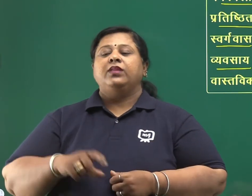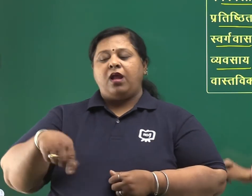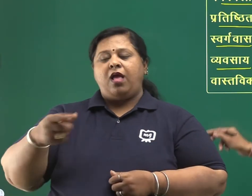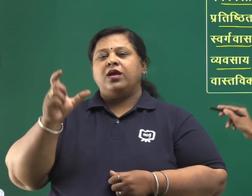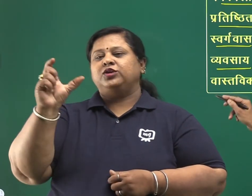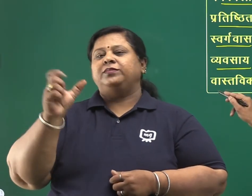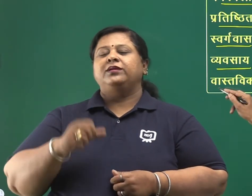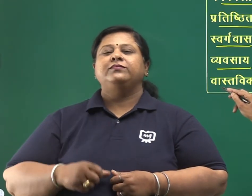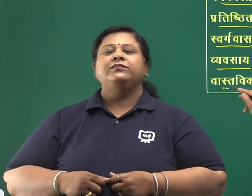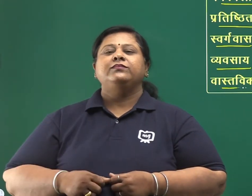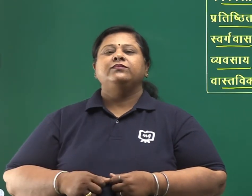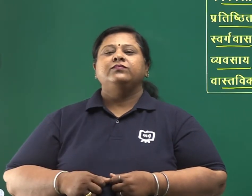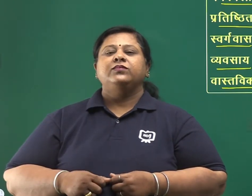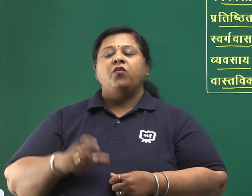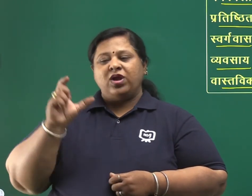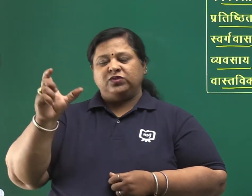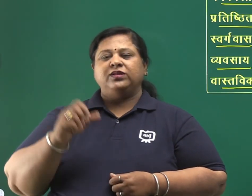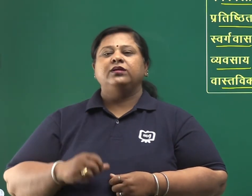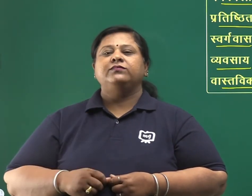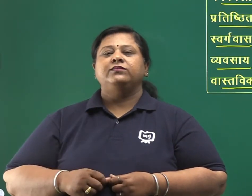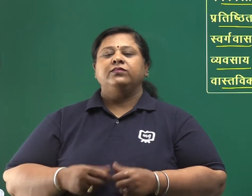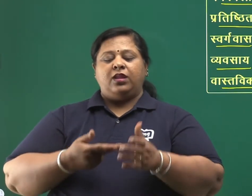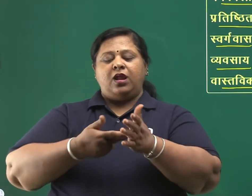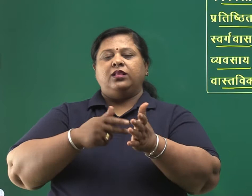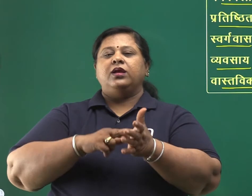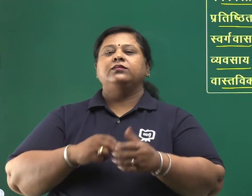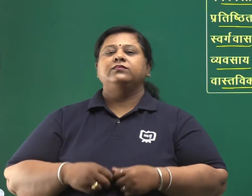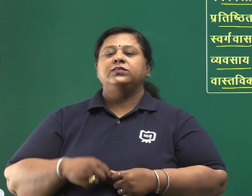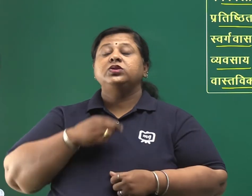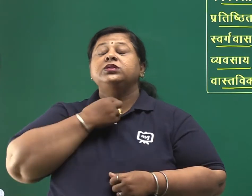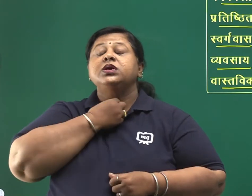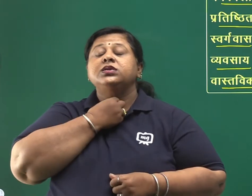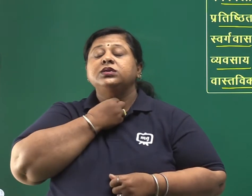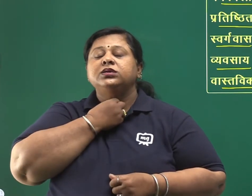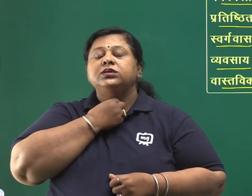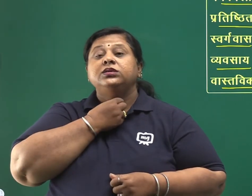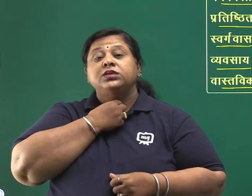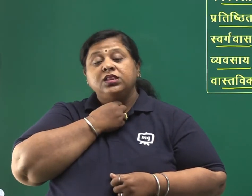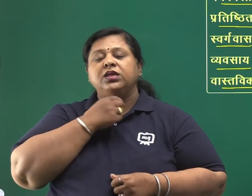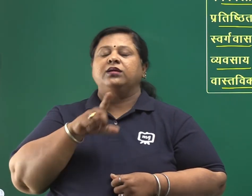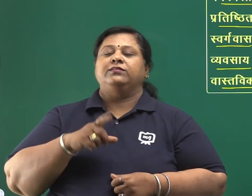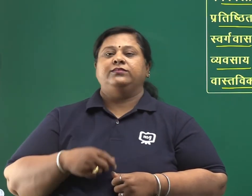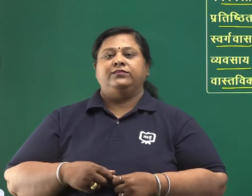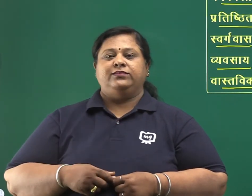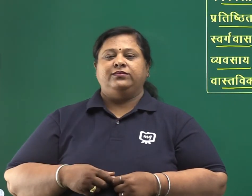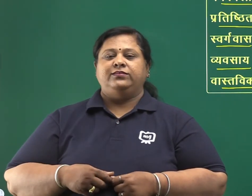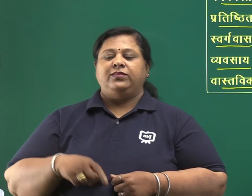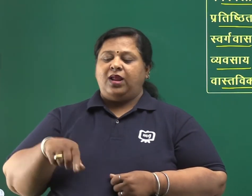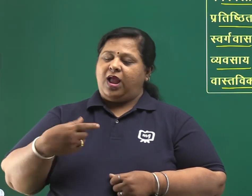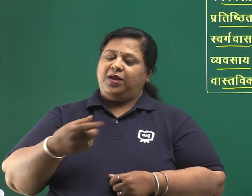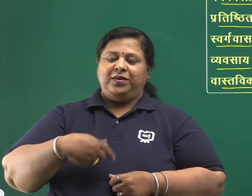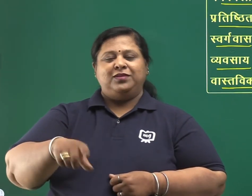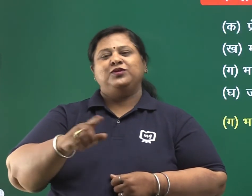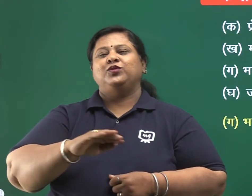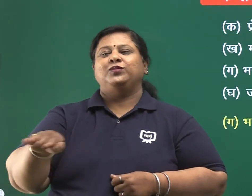अगला शब्द है वास्तविकता, अर्थ होगा सच सत्य। आगे बढ़ते